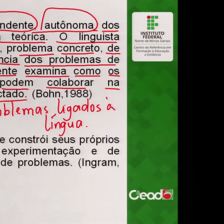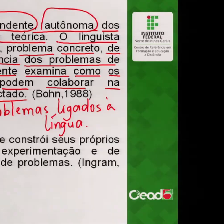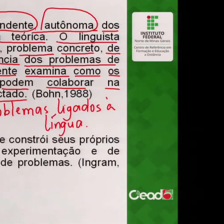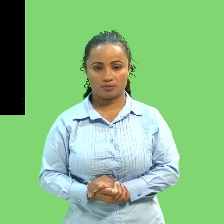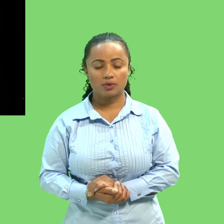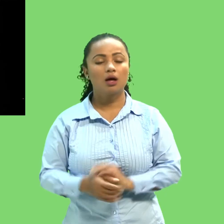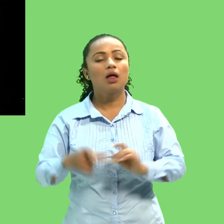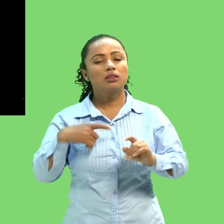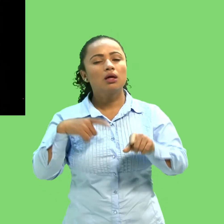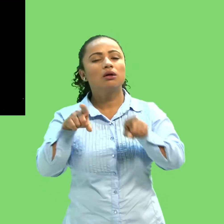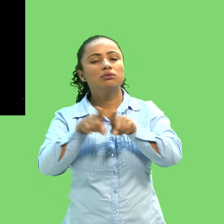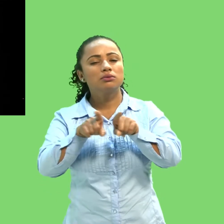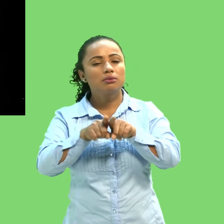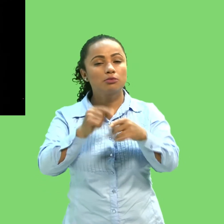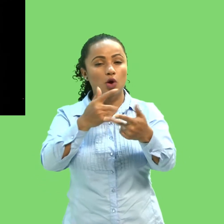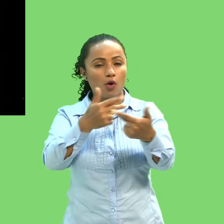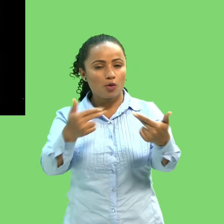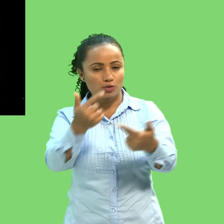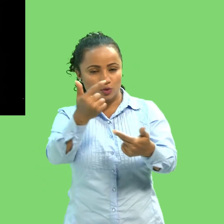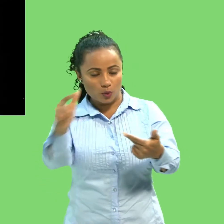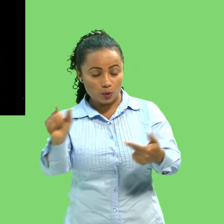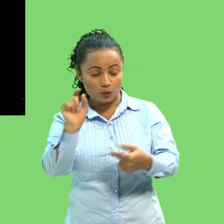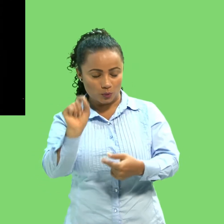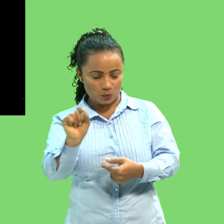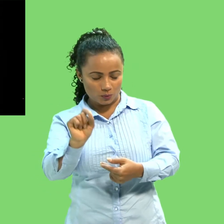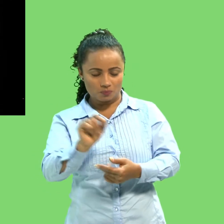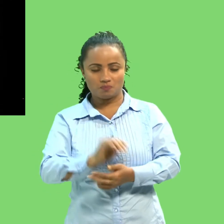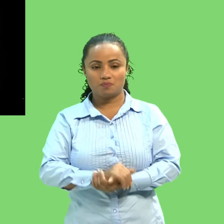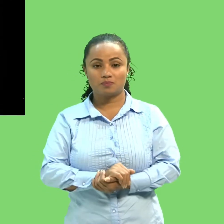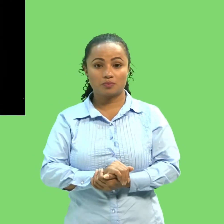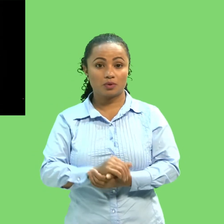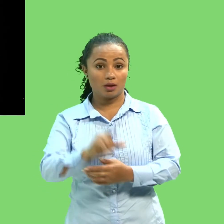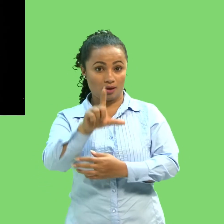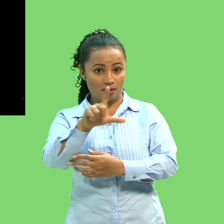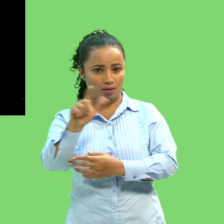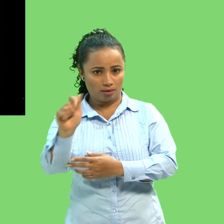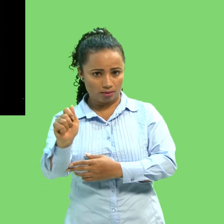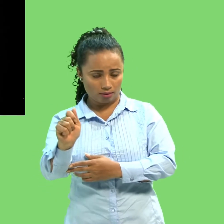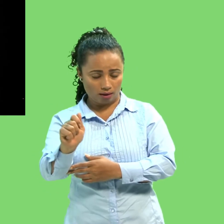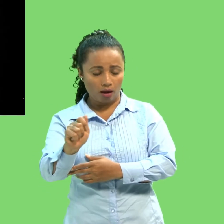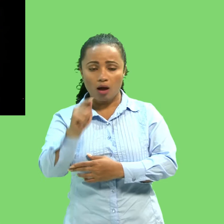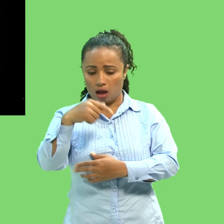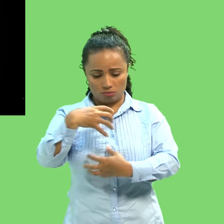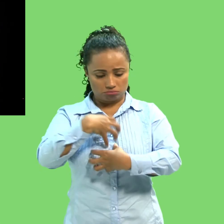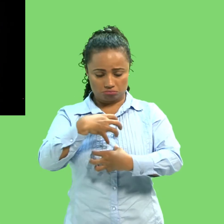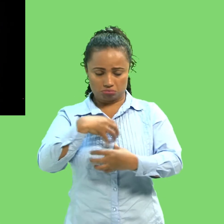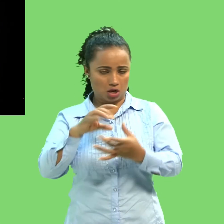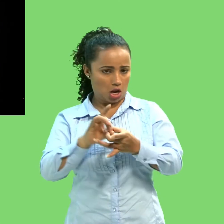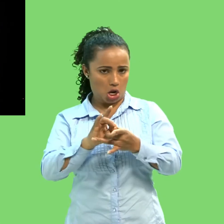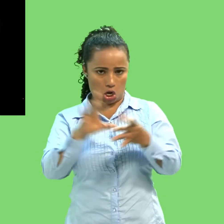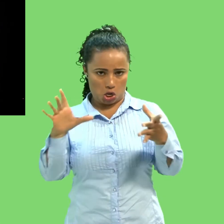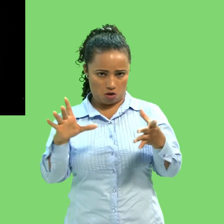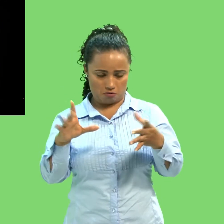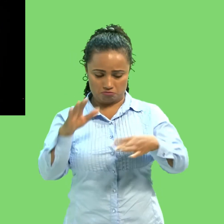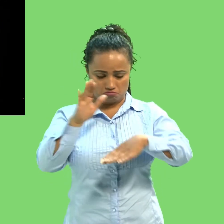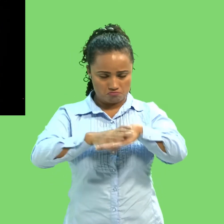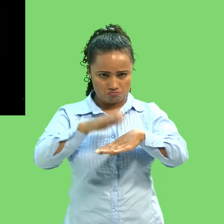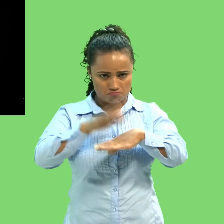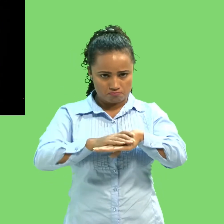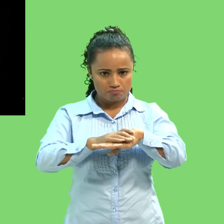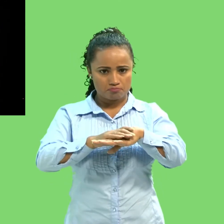Certo? Outro ponto da linguística aplicada, qual vai ser? É uma área autônoma, né? Independente, como já vimos, que constrói seus